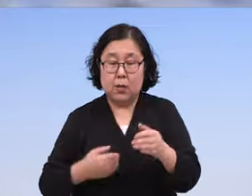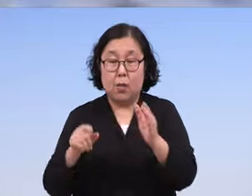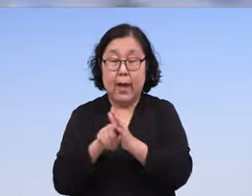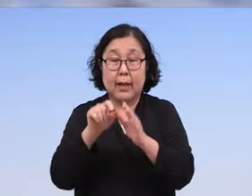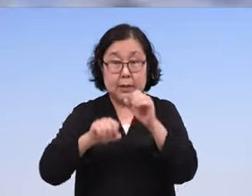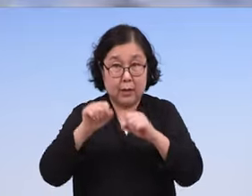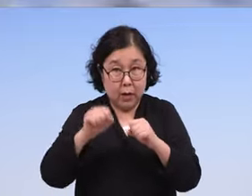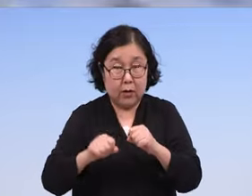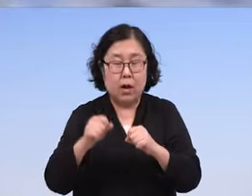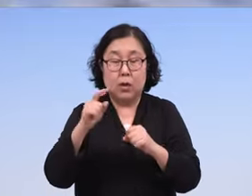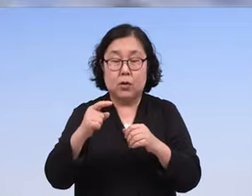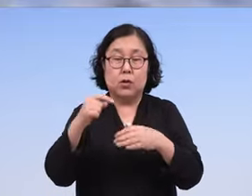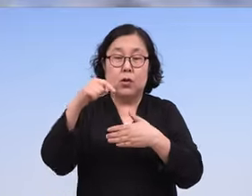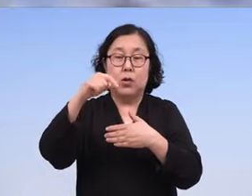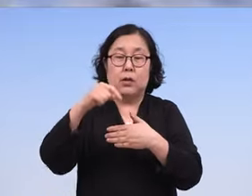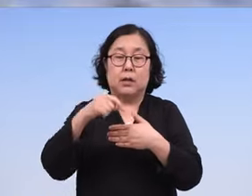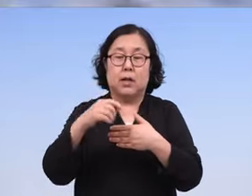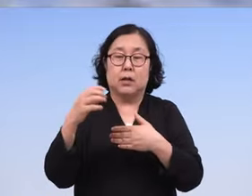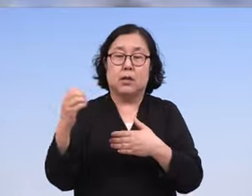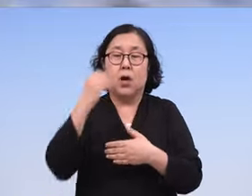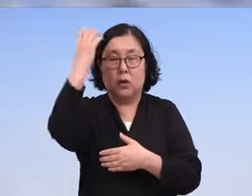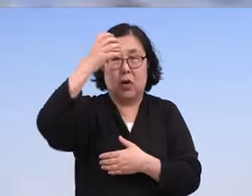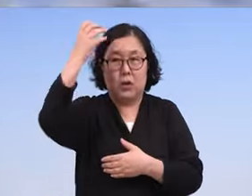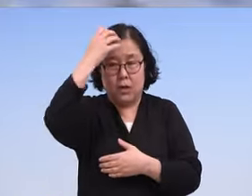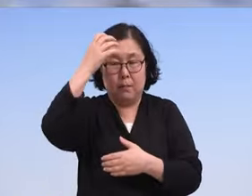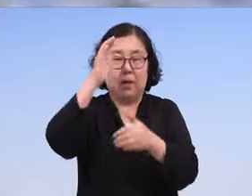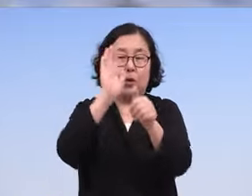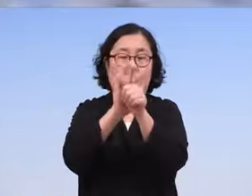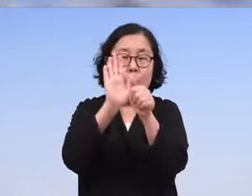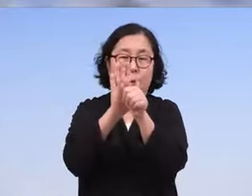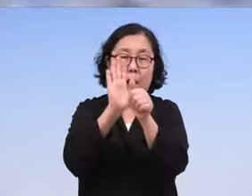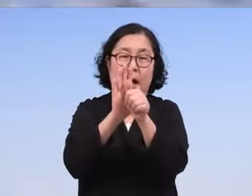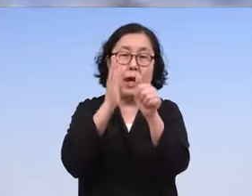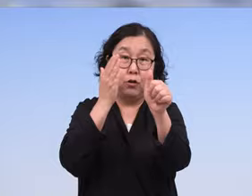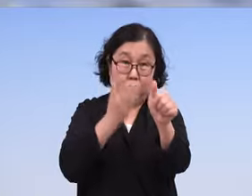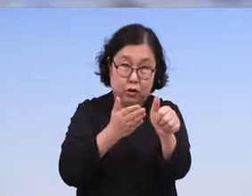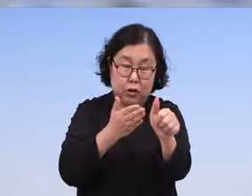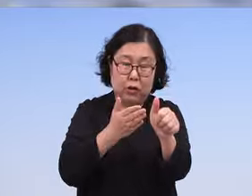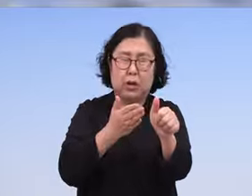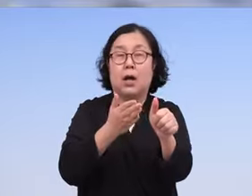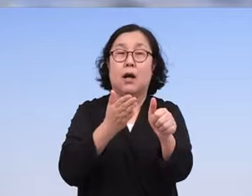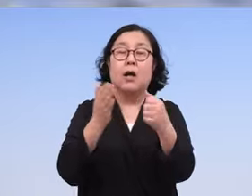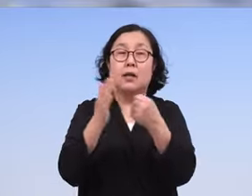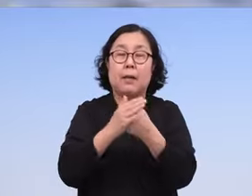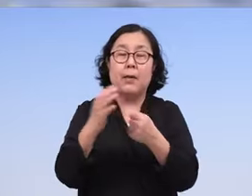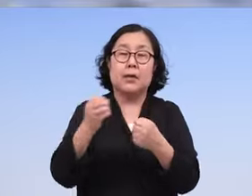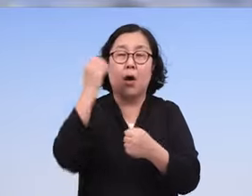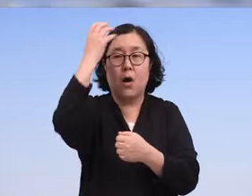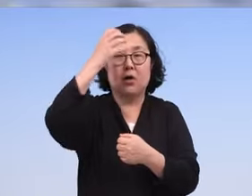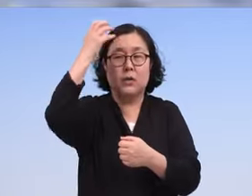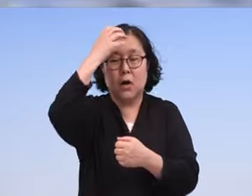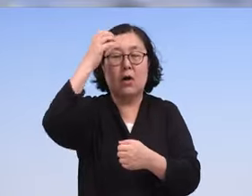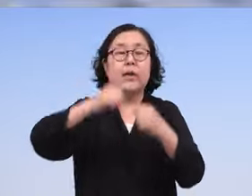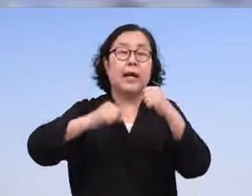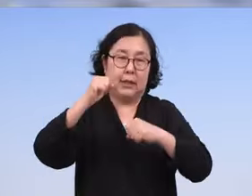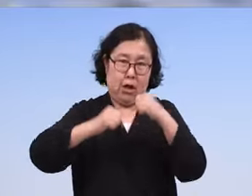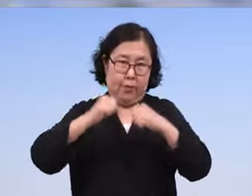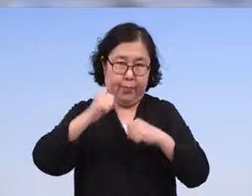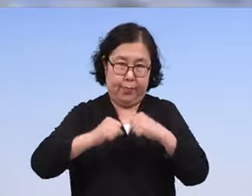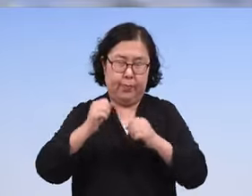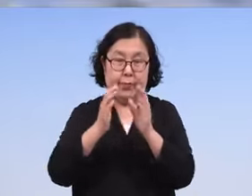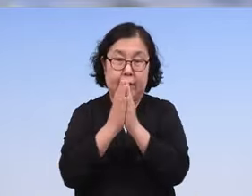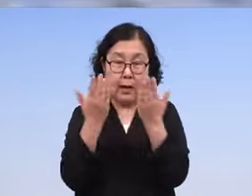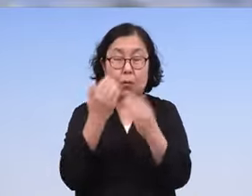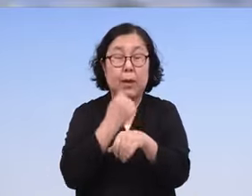사도행전인데, 그리고 그 배후에 성령님이 역사하셨다 그래서 사도행전의 별명이 성령행전입니다. 그러나 저는